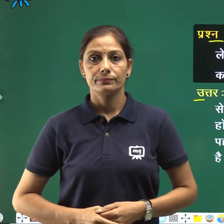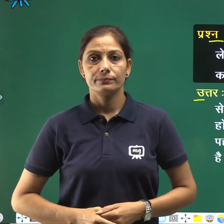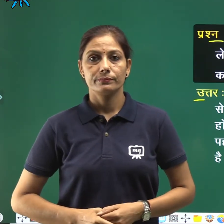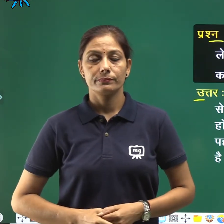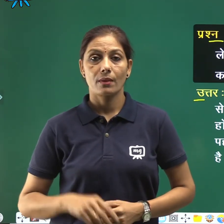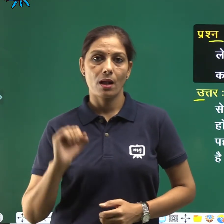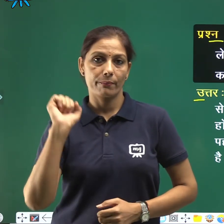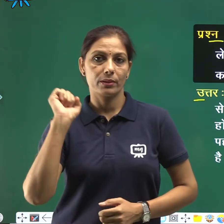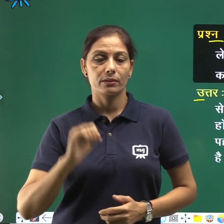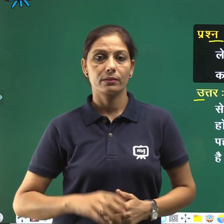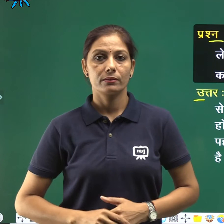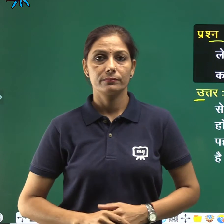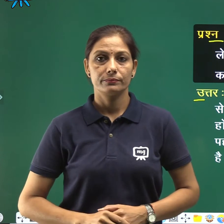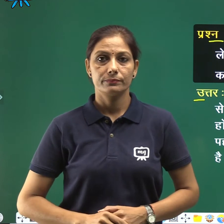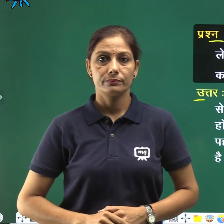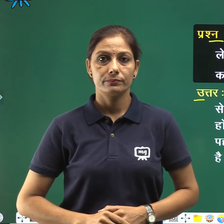अपनी